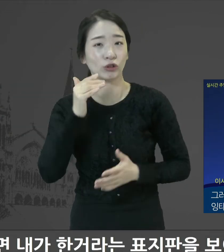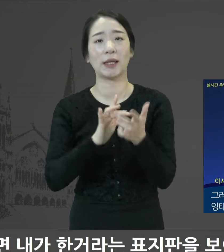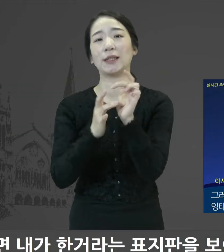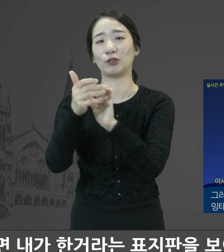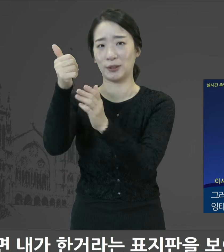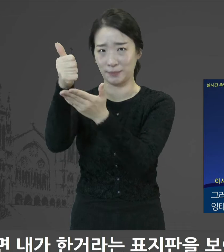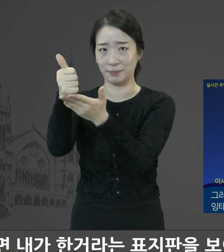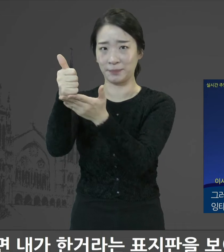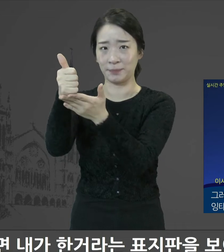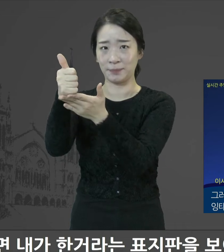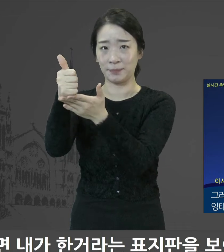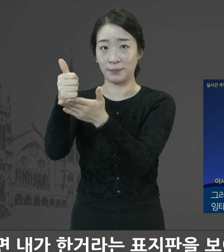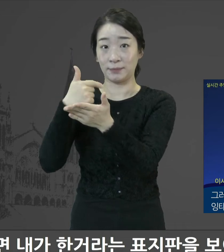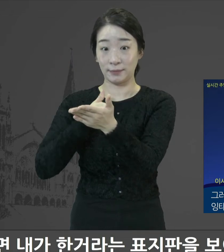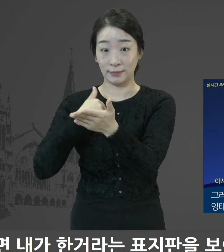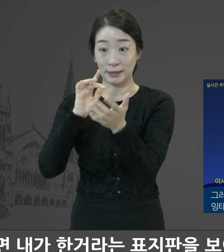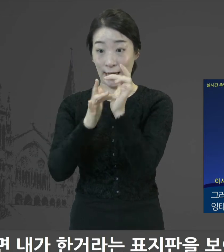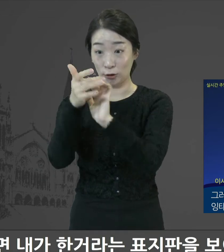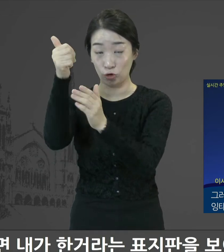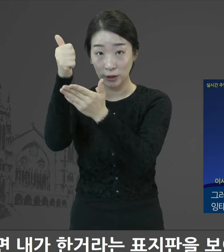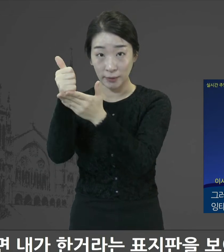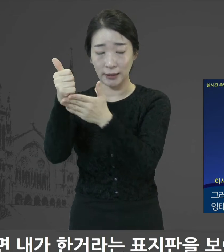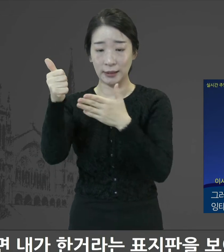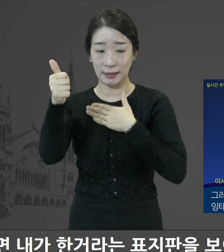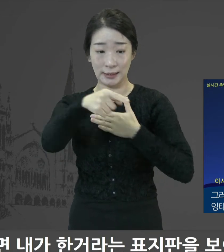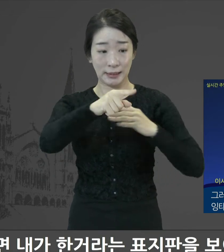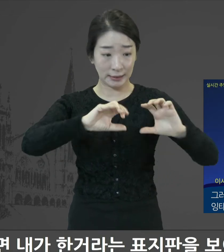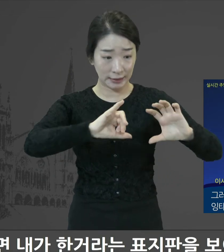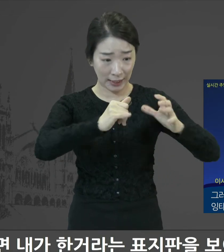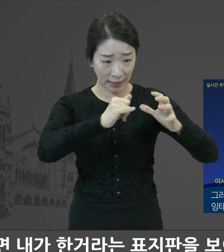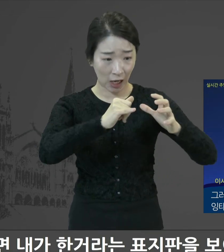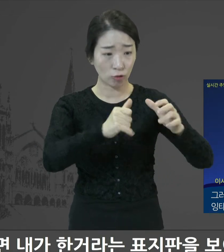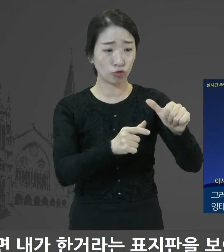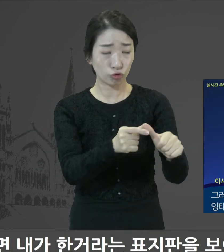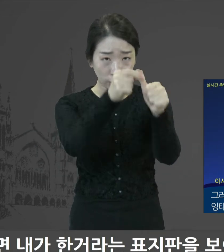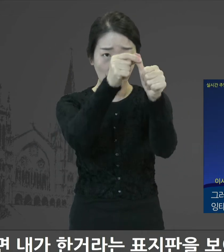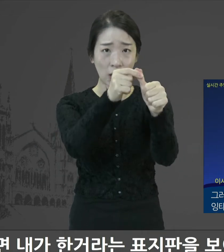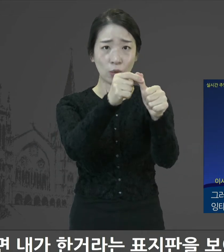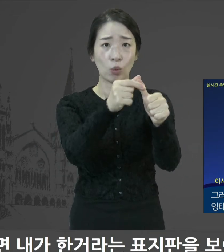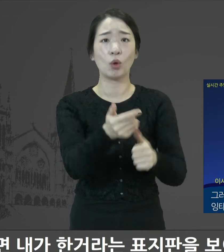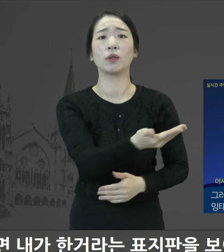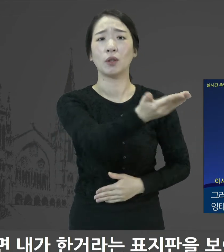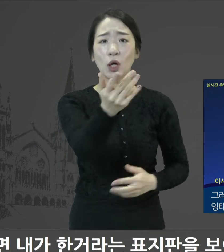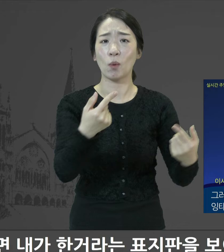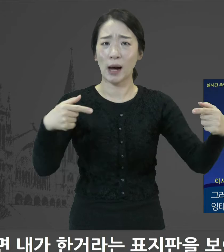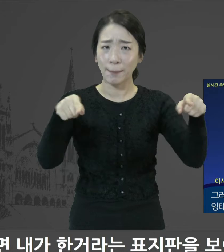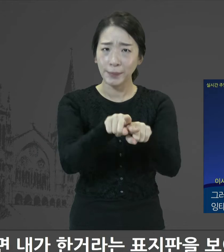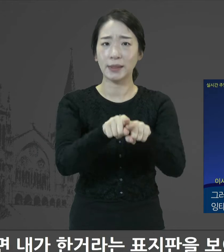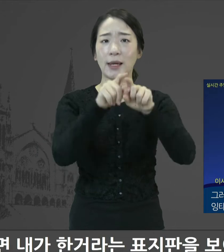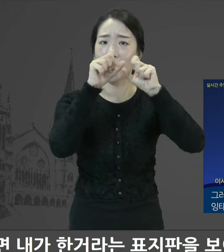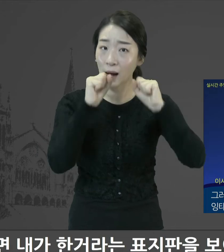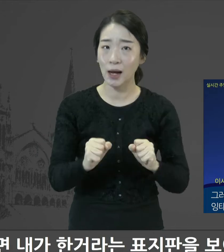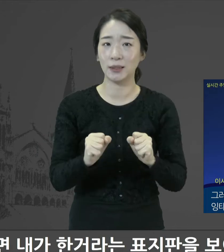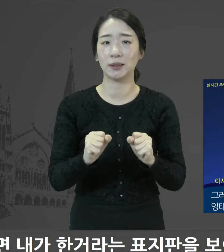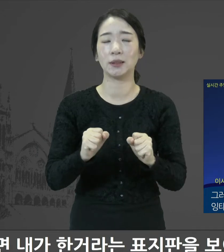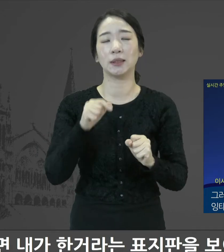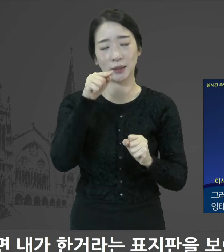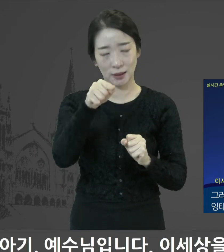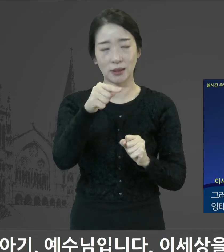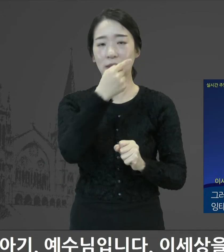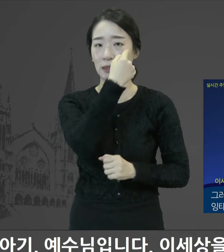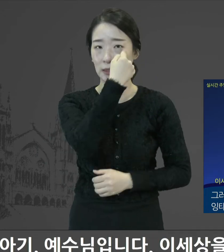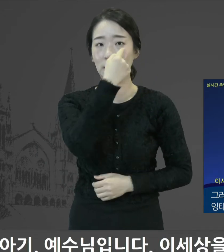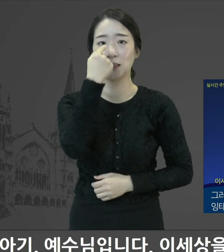아기가 내가 이 세상을 구원하고 내가 이 세상에 와서 너희들과 함께 하는 그